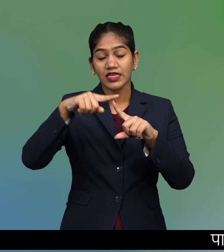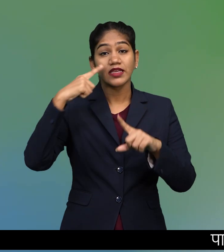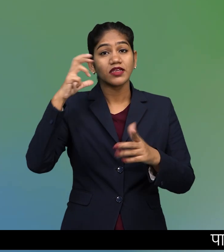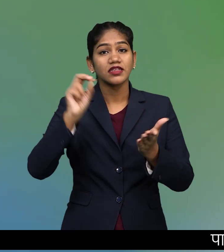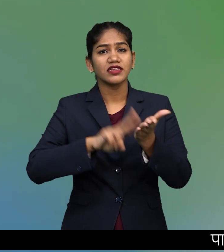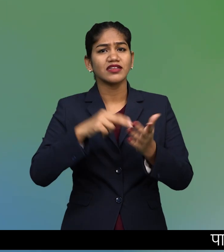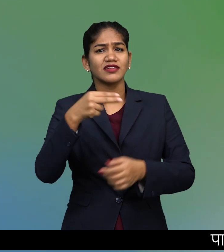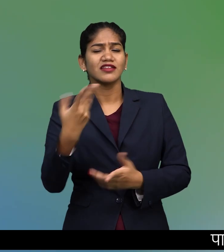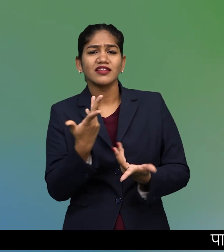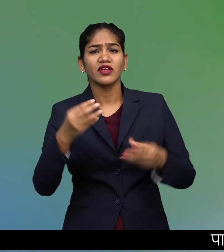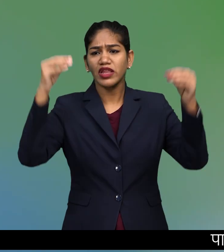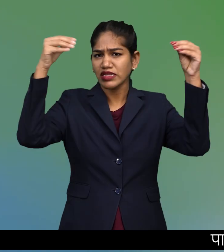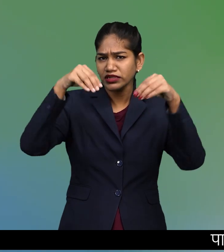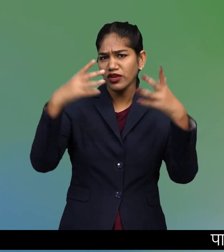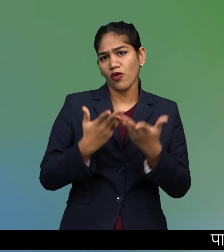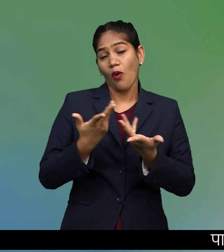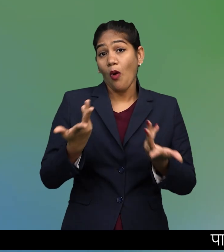पाऊस, बर्फवृष्टी.